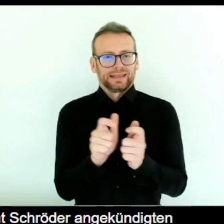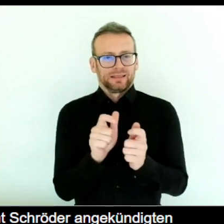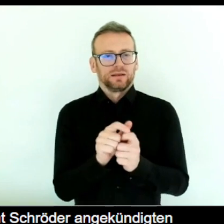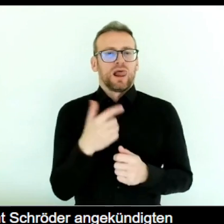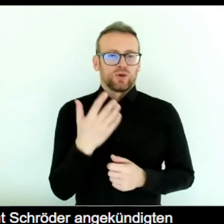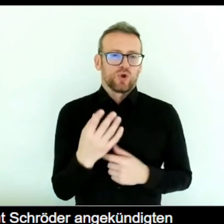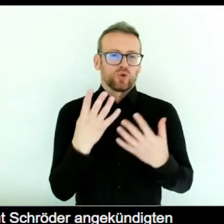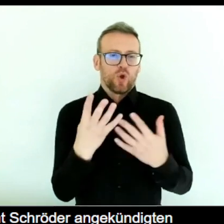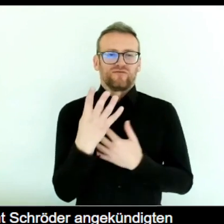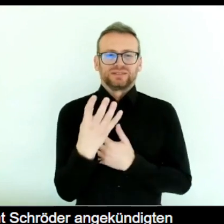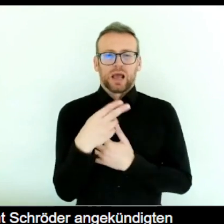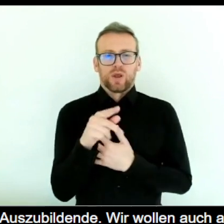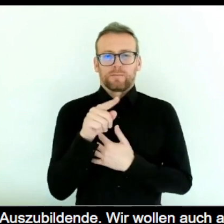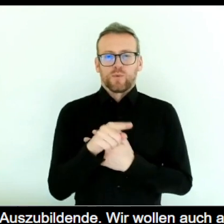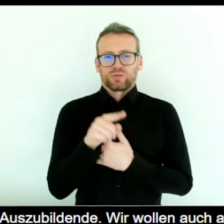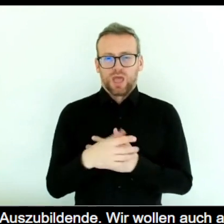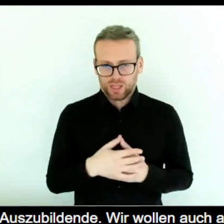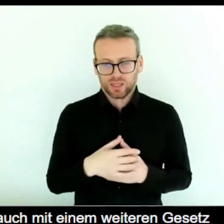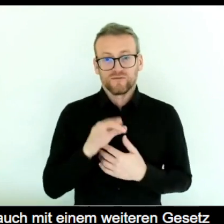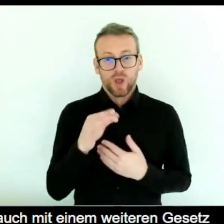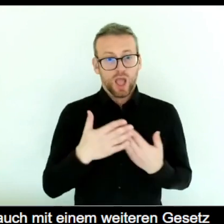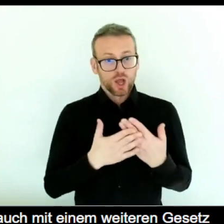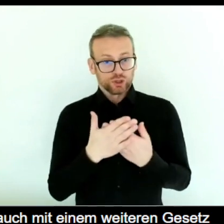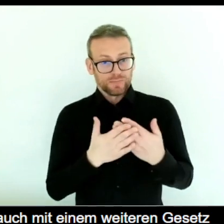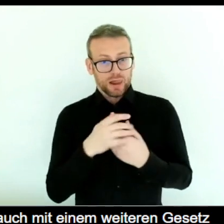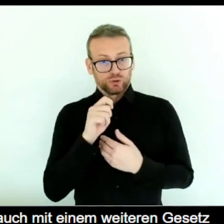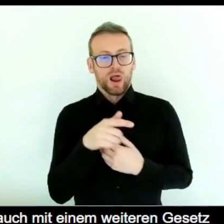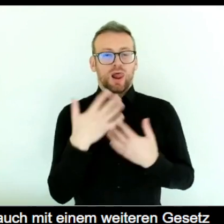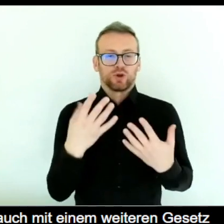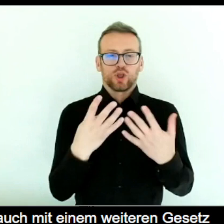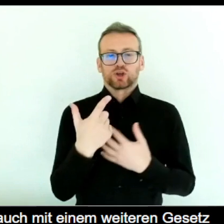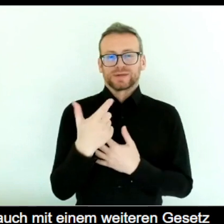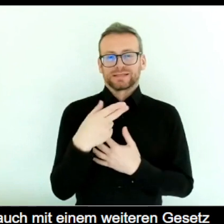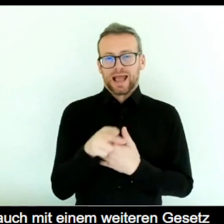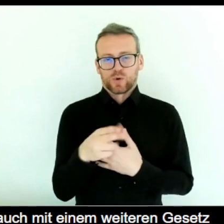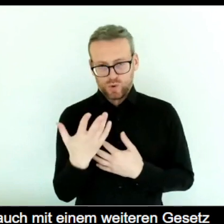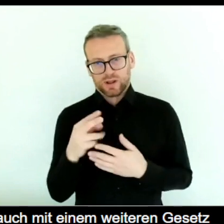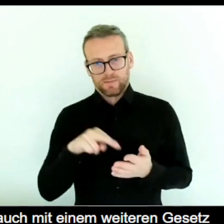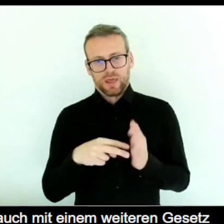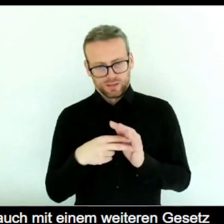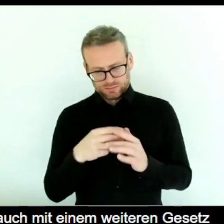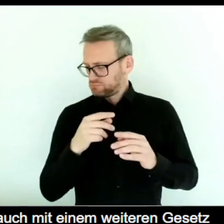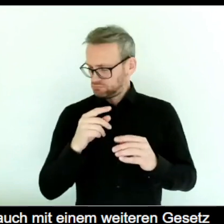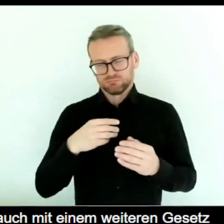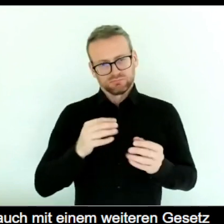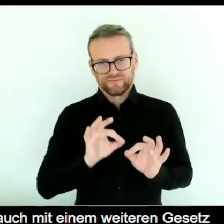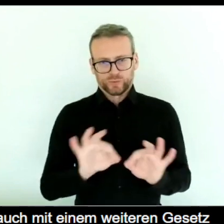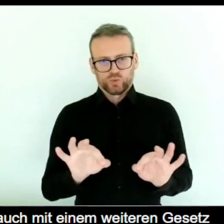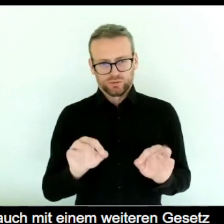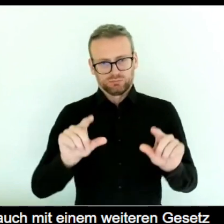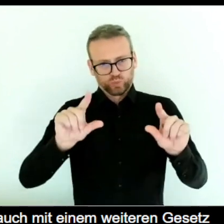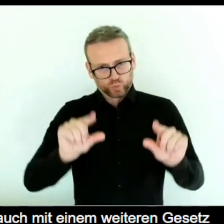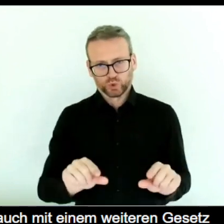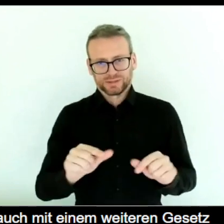Kostenverteilung ab. Der Freistaat wird hier erhebliche Mittel in die Hand nehmen. Wir sind auch mit den kommunalen Spitzenverbänden schon in